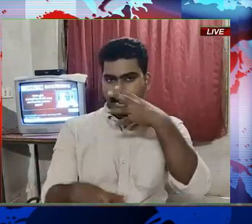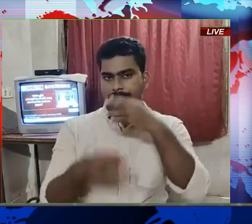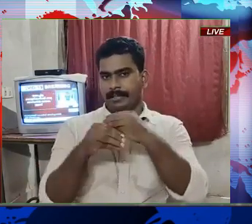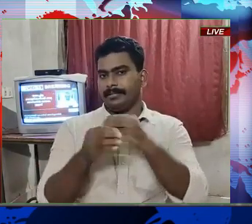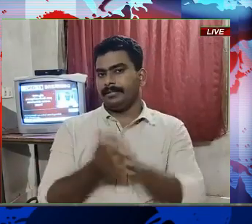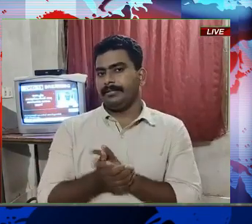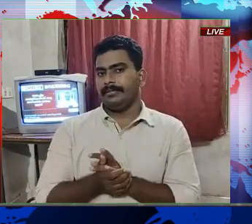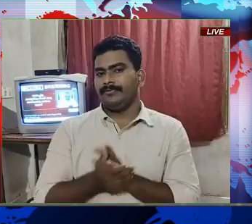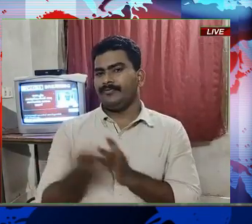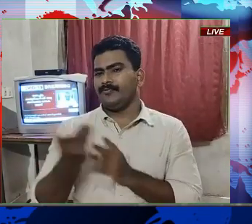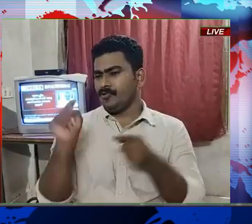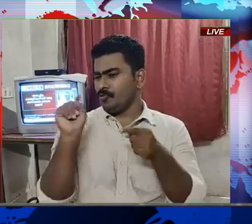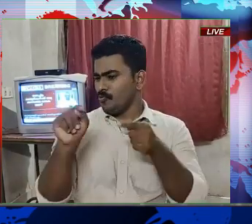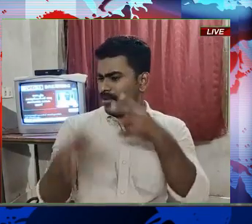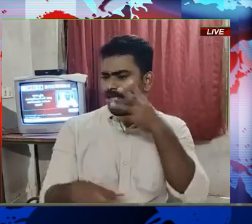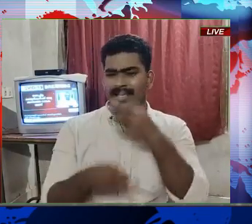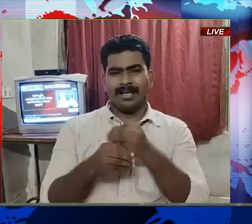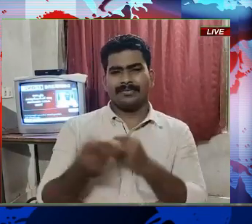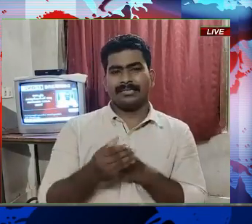വൈകാരികമായ